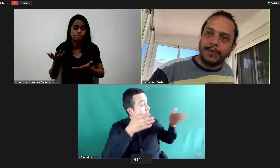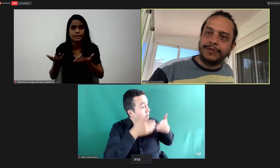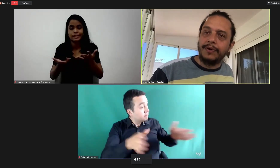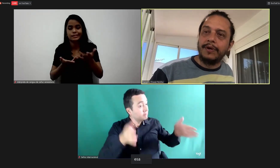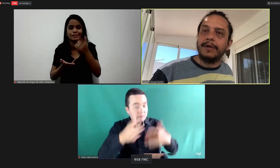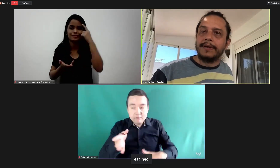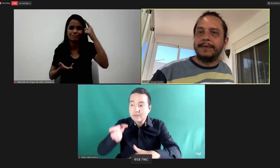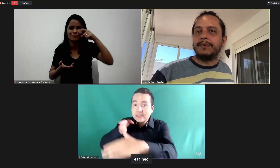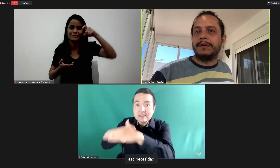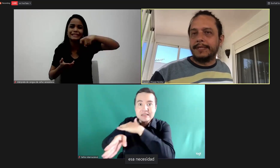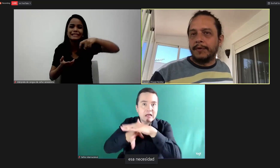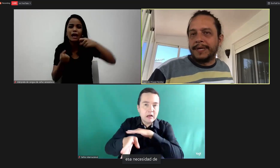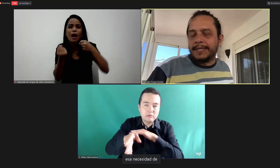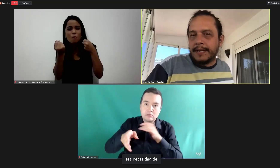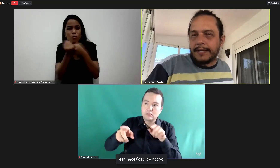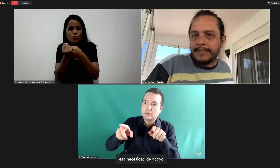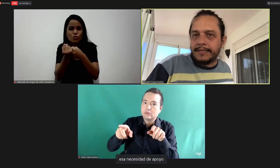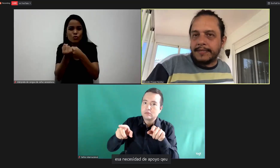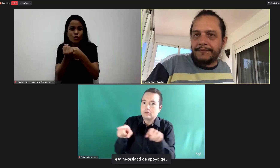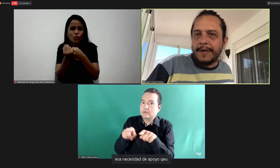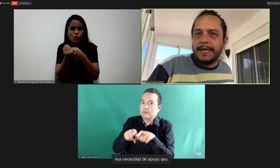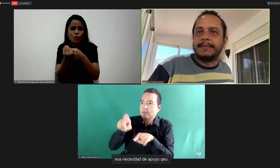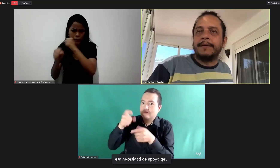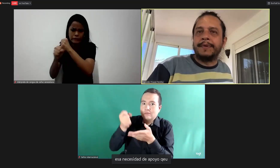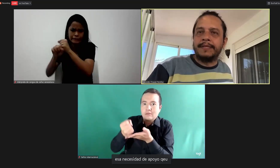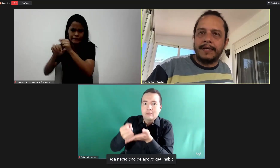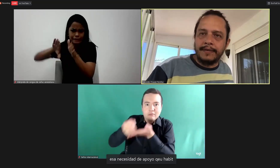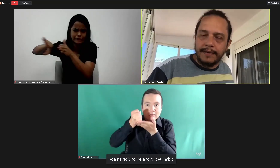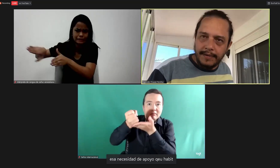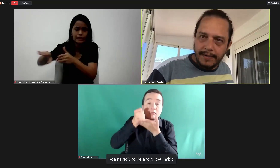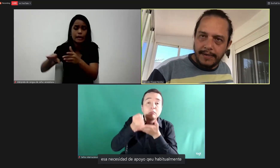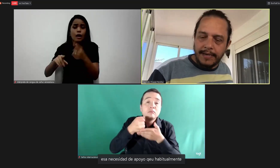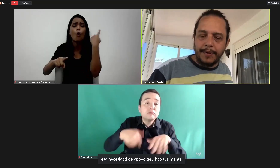necesidad de apoyo que habitualmente lo prestan las redes informales,